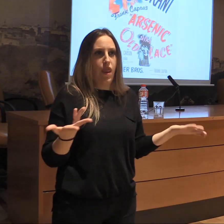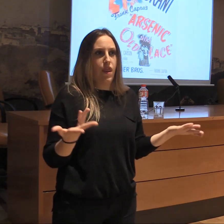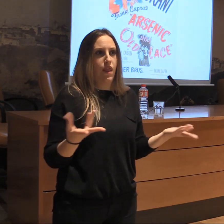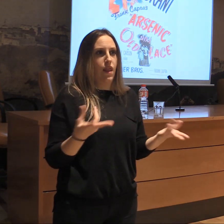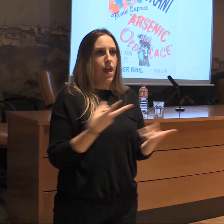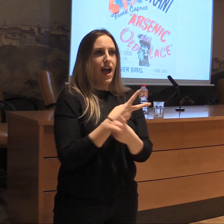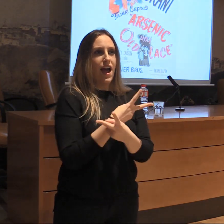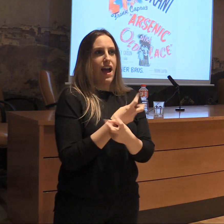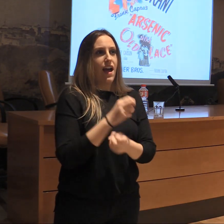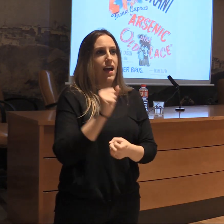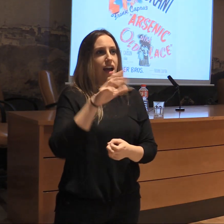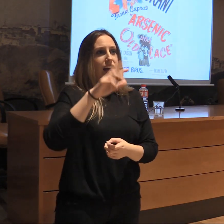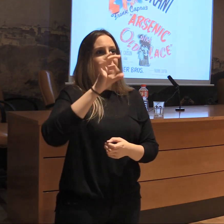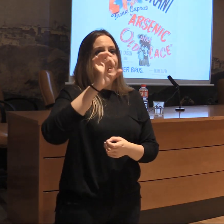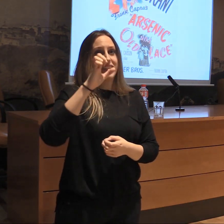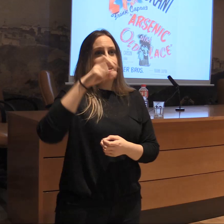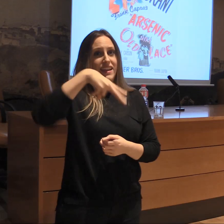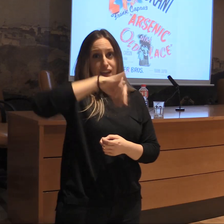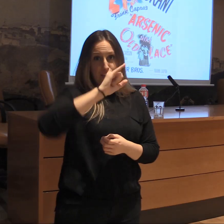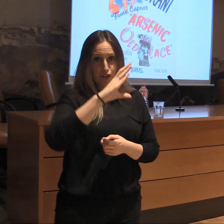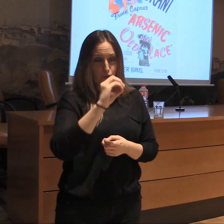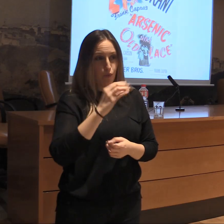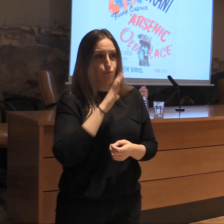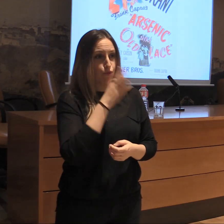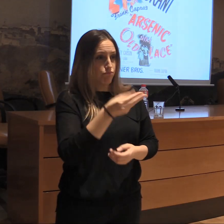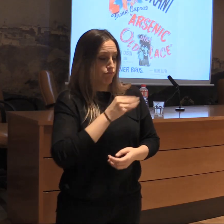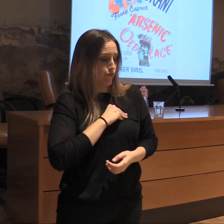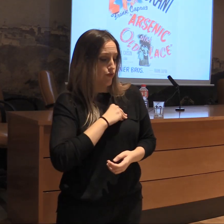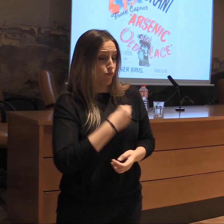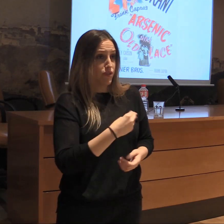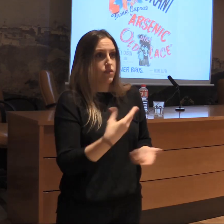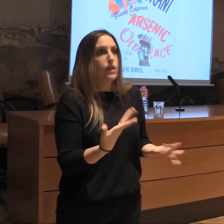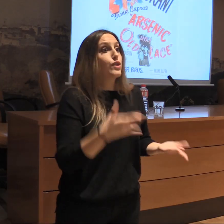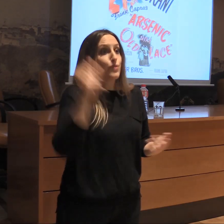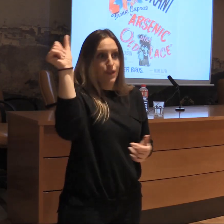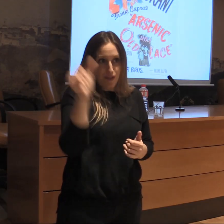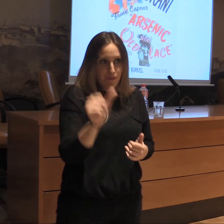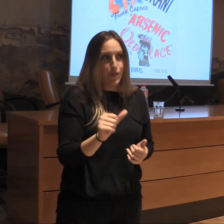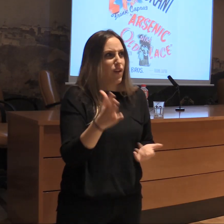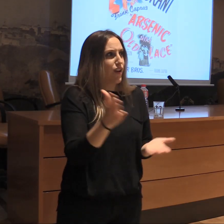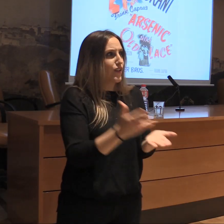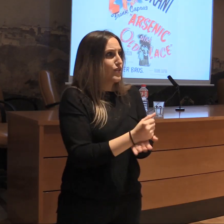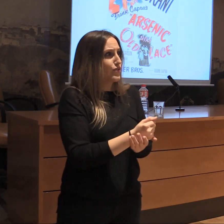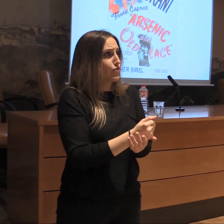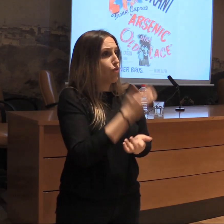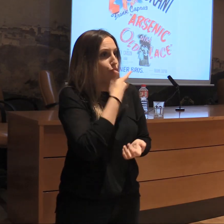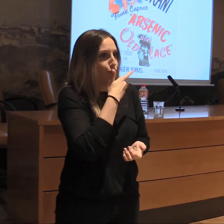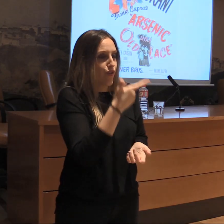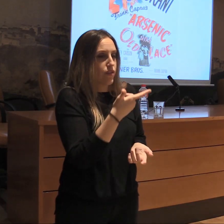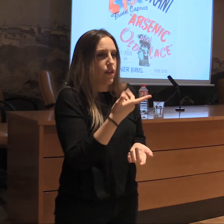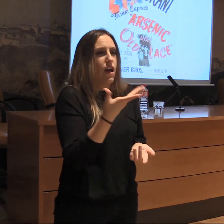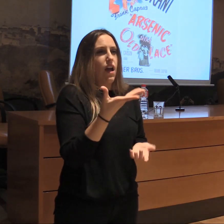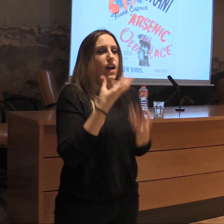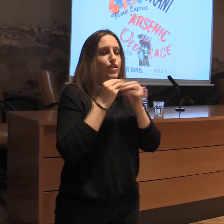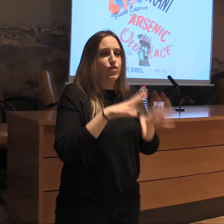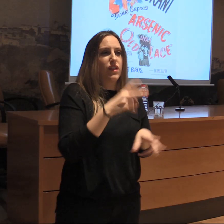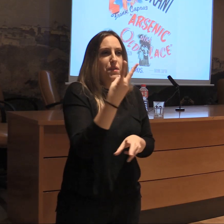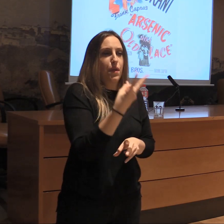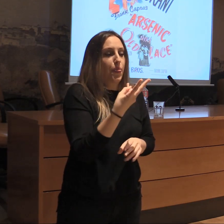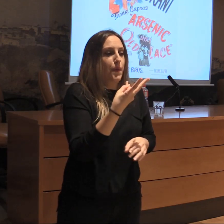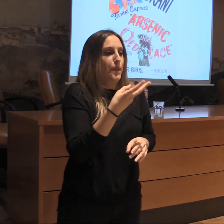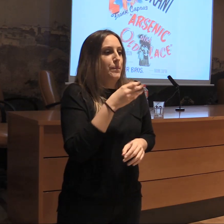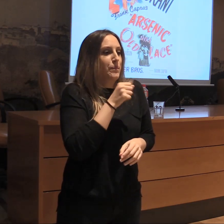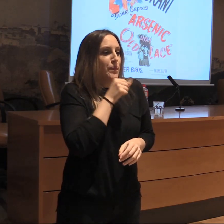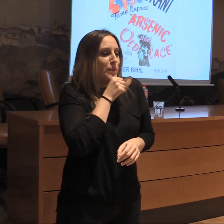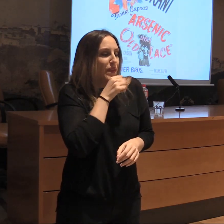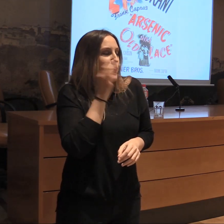compasión. Es una película que yo creo que conoce todo el mundo, es la historia de dos viejecitas adorables